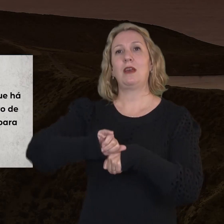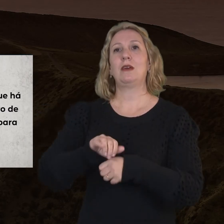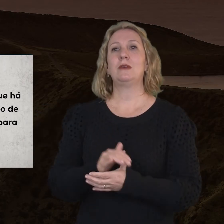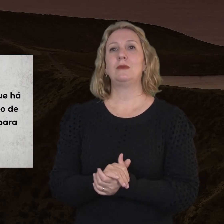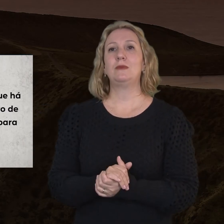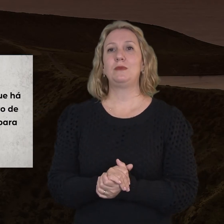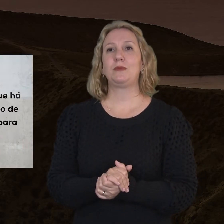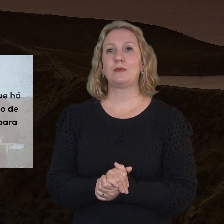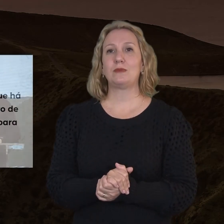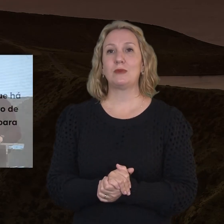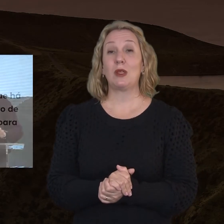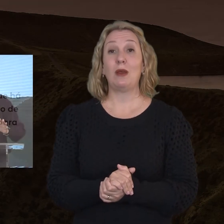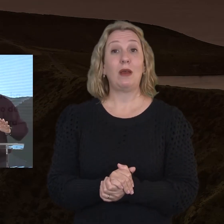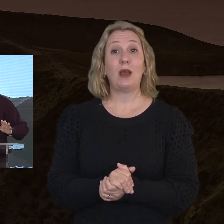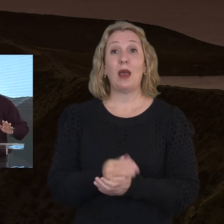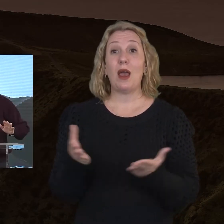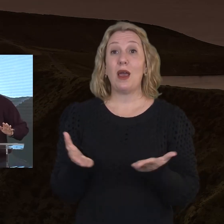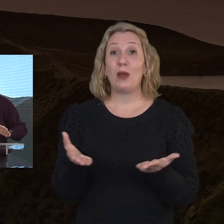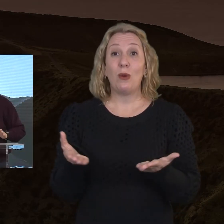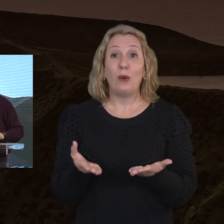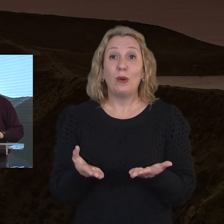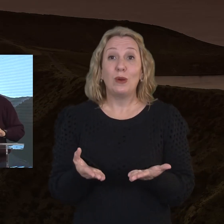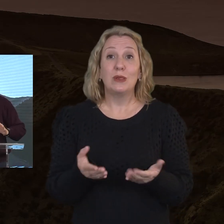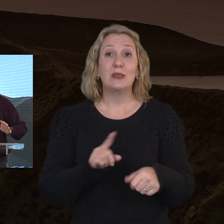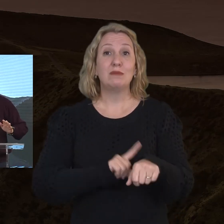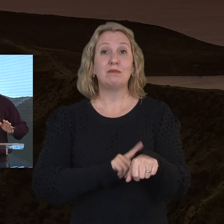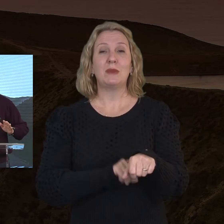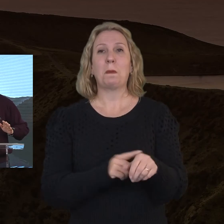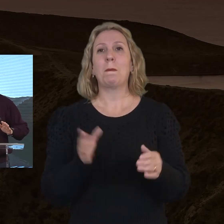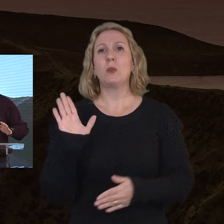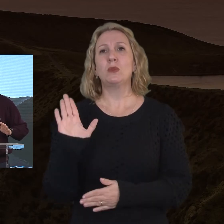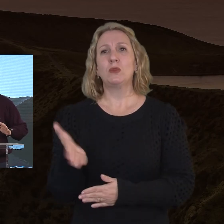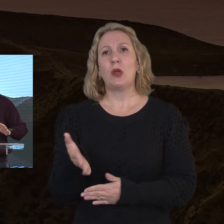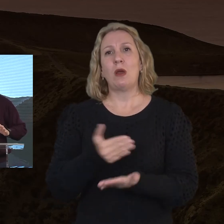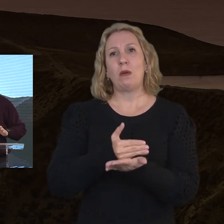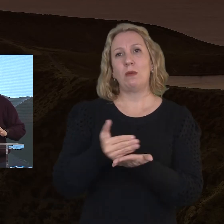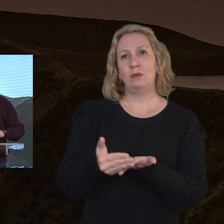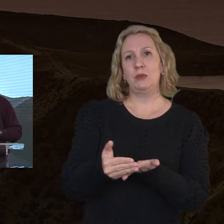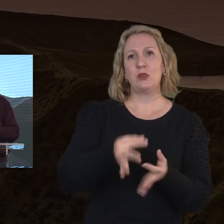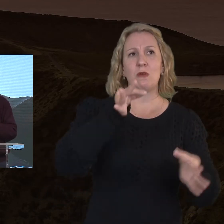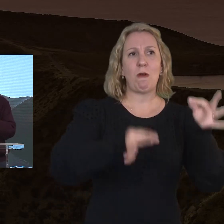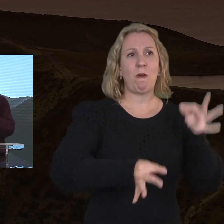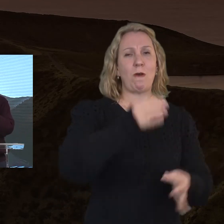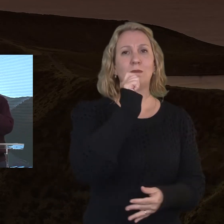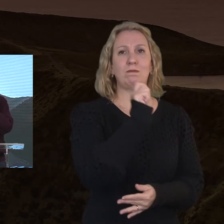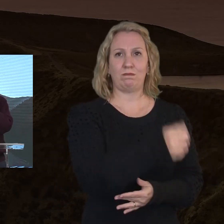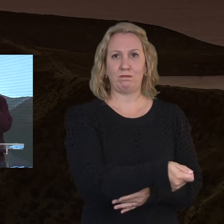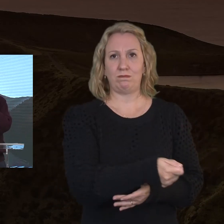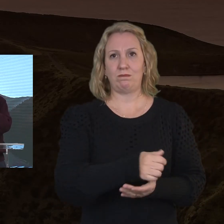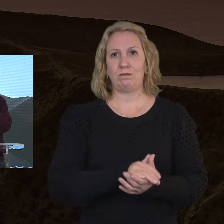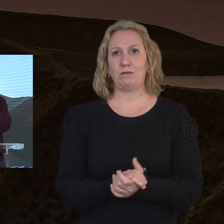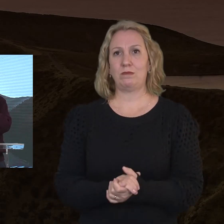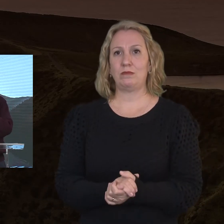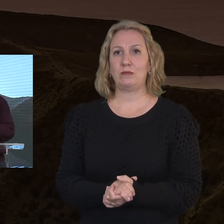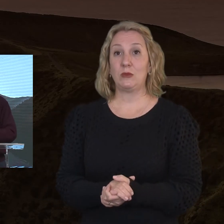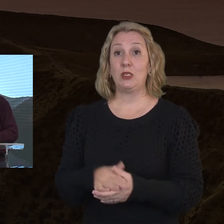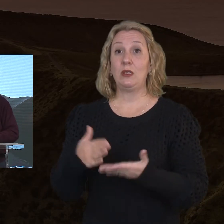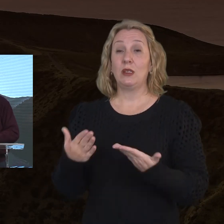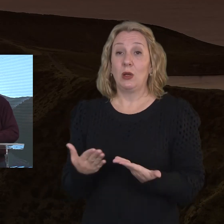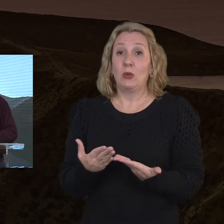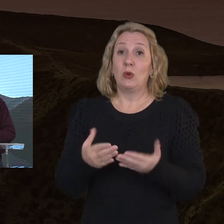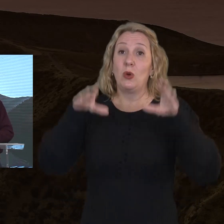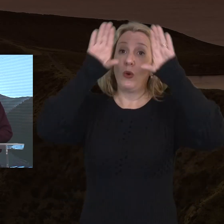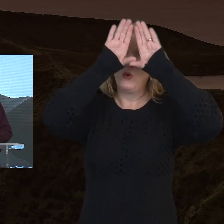evento desencadeou um processo na e no caminho para o terceiro céu para o